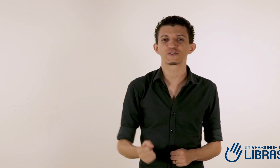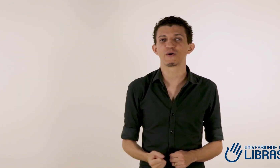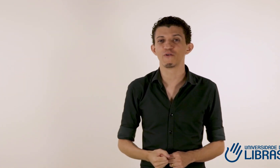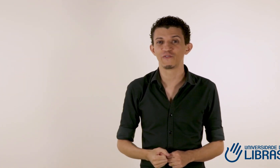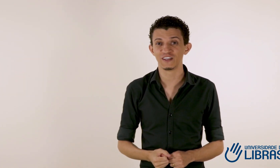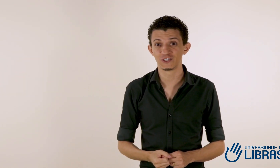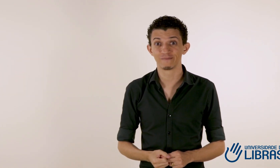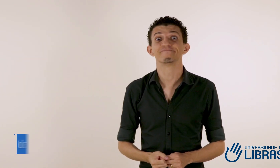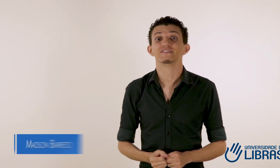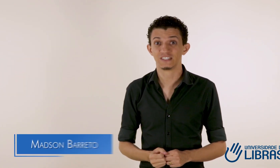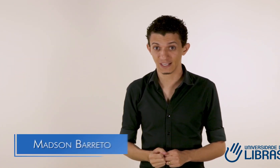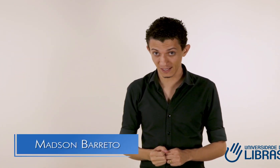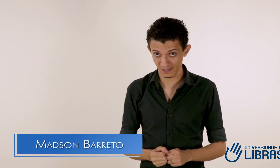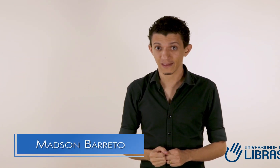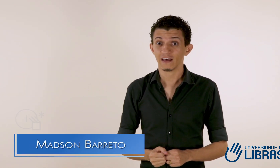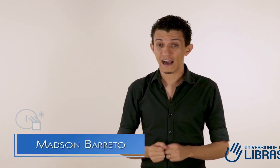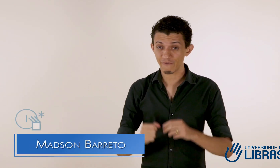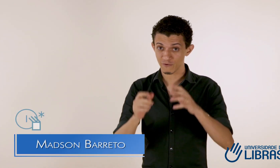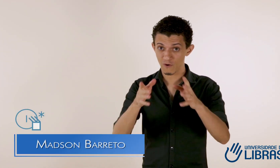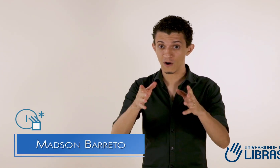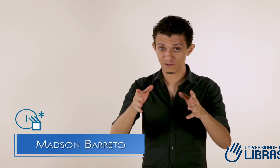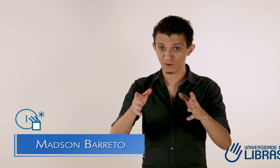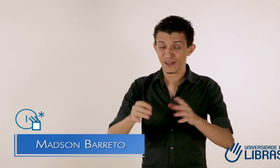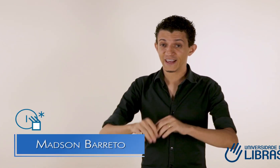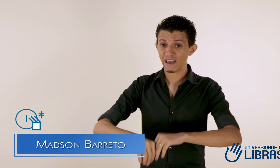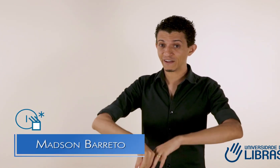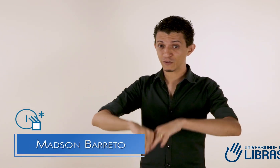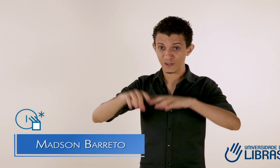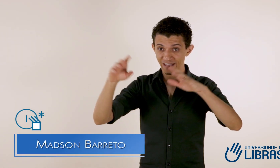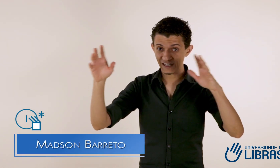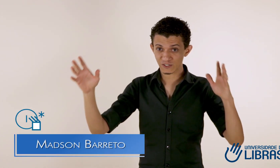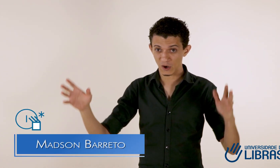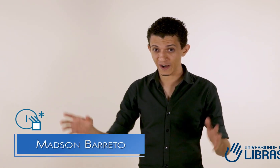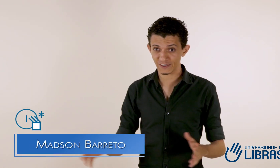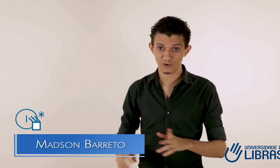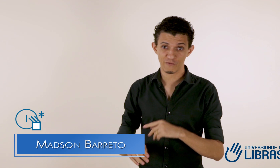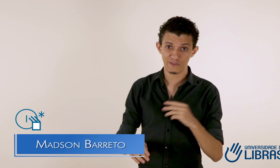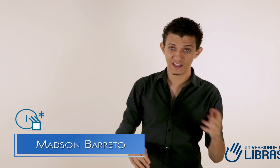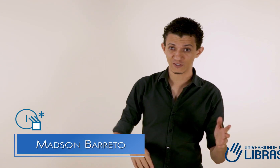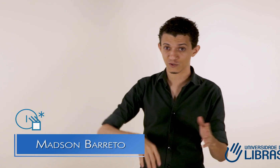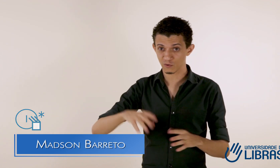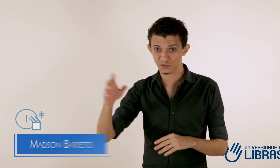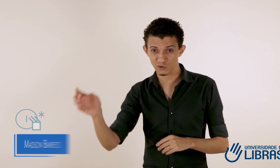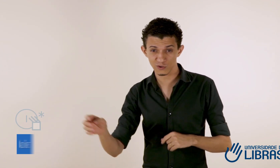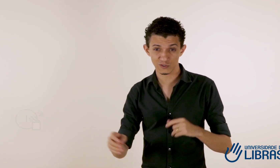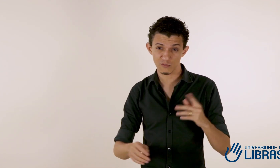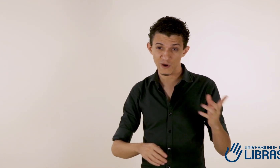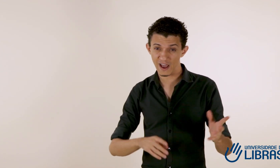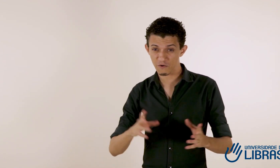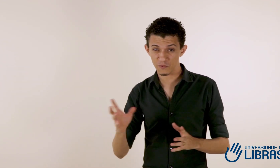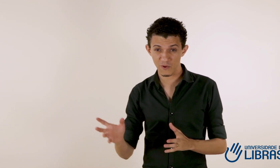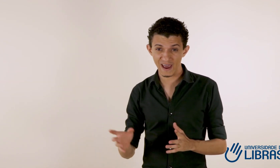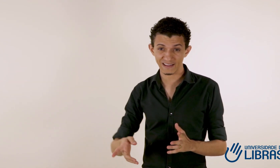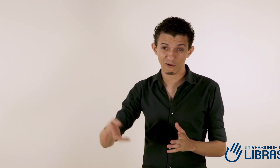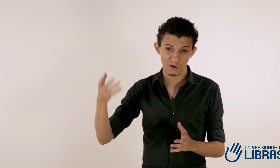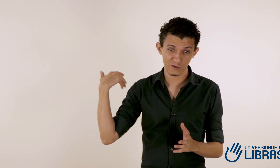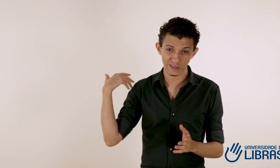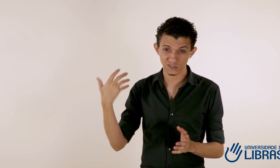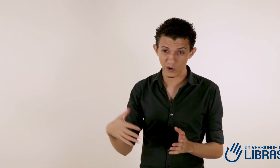pessoa é ouvinte. Sim, aí fica um rótulo, e aí vem toda aquela história de ouvintes com surdos, como é, como não é, ao longo da